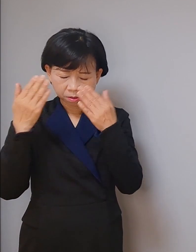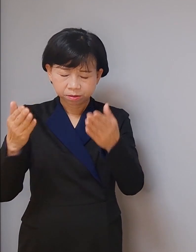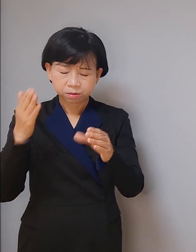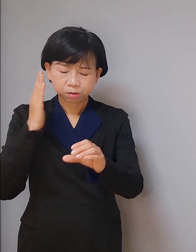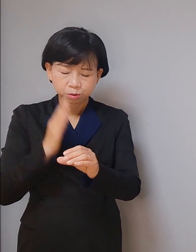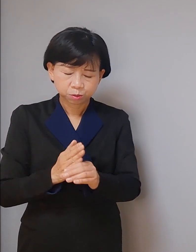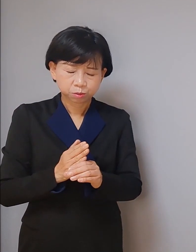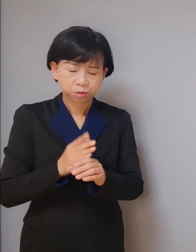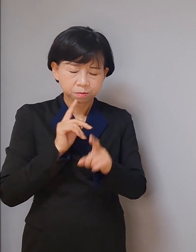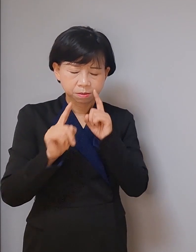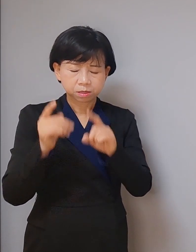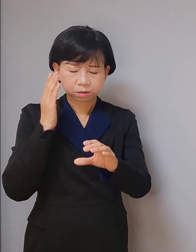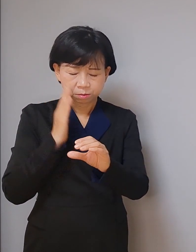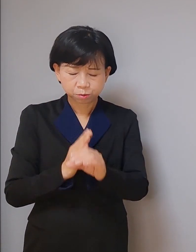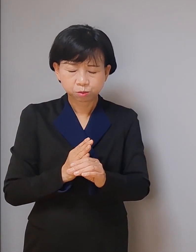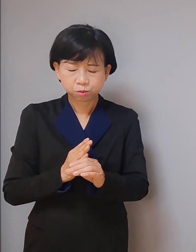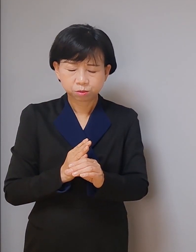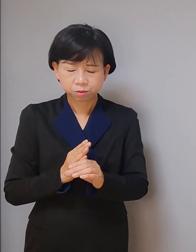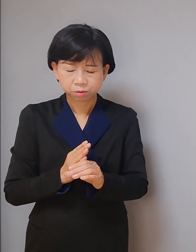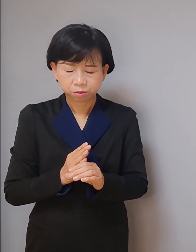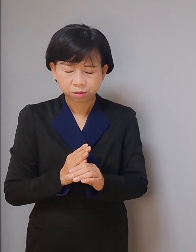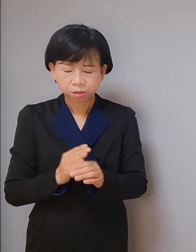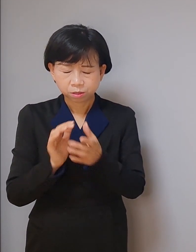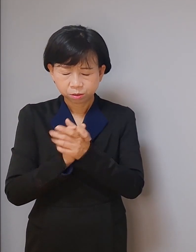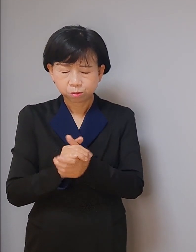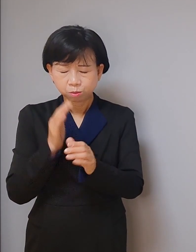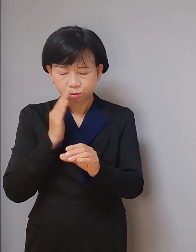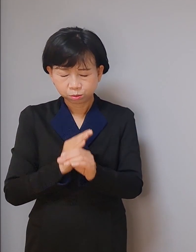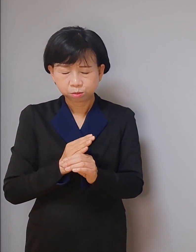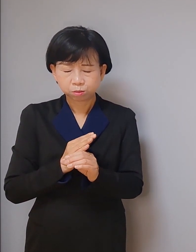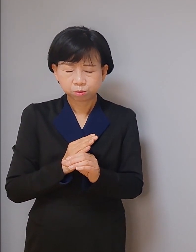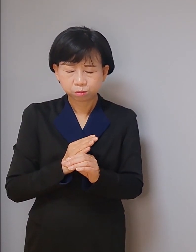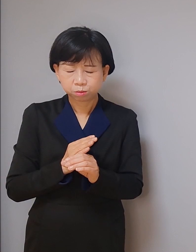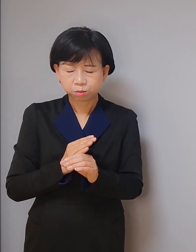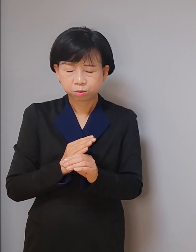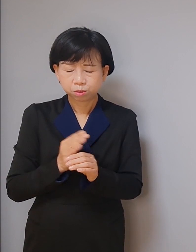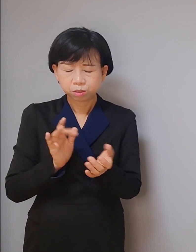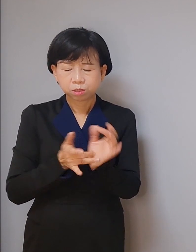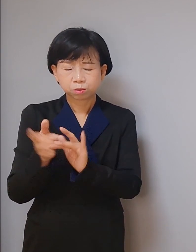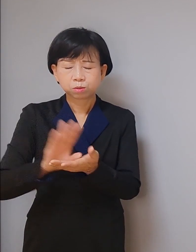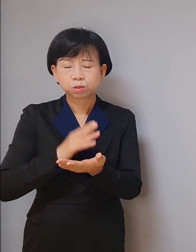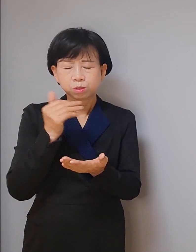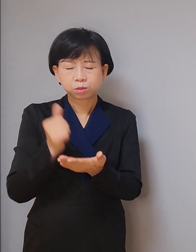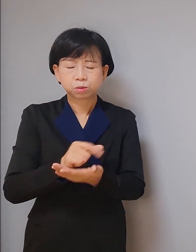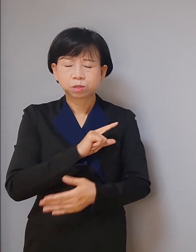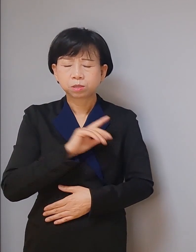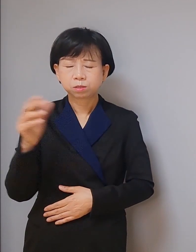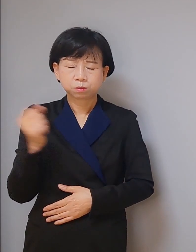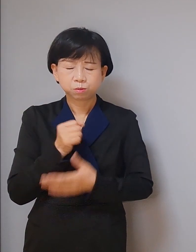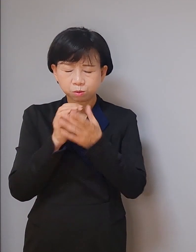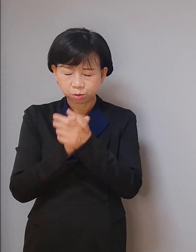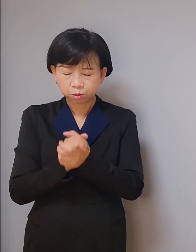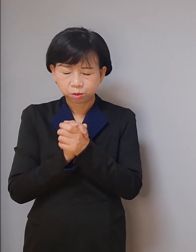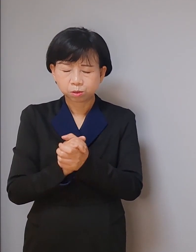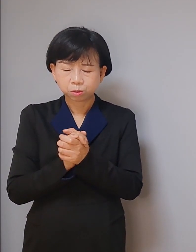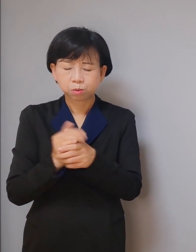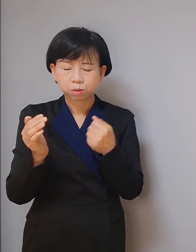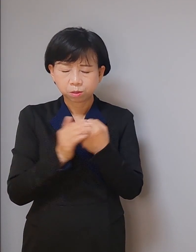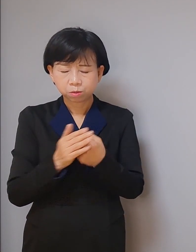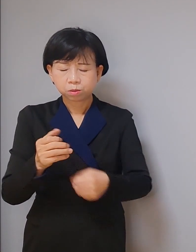예배드리는 가운데, 말씀을 듣는 가운데, 기도하는 가운데 예수 그리스도 이름으로 기도하오니 회복될